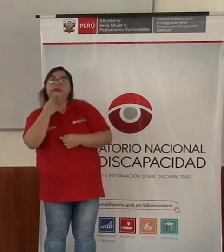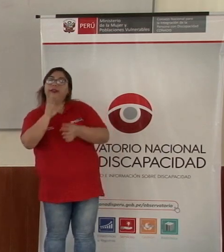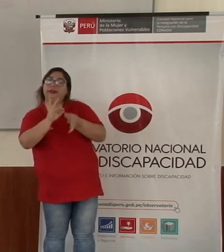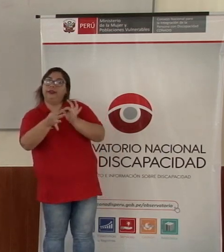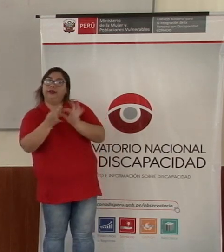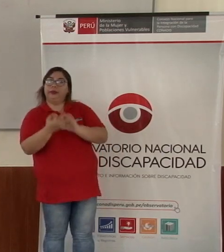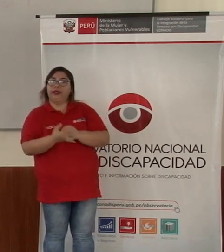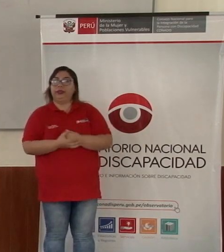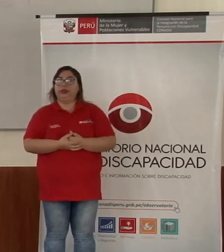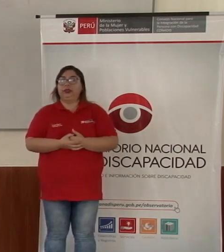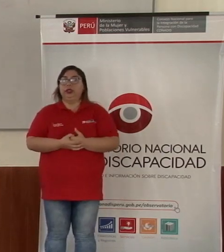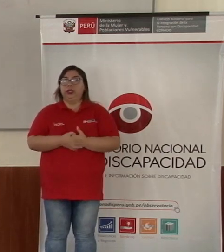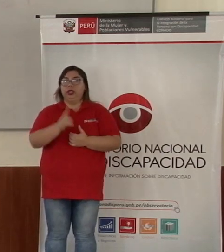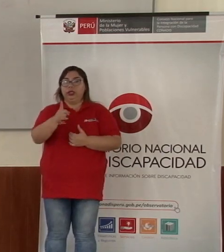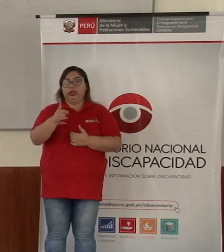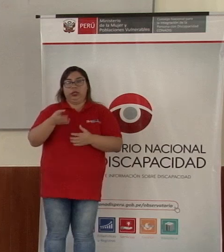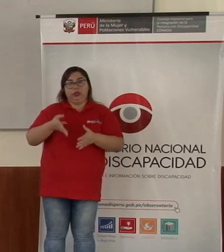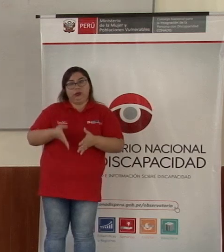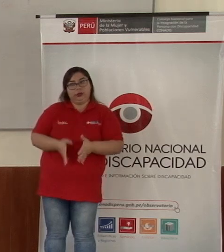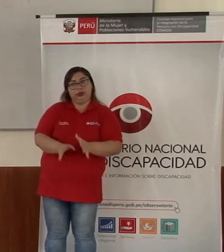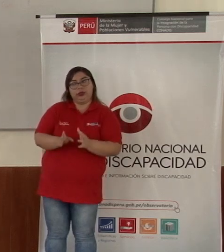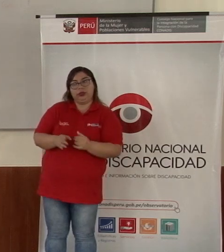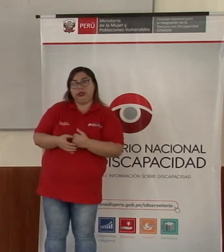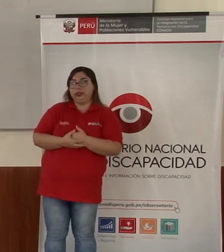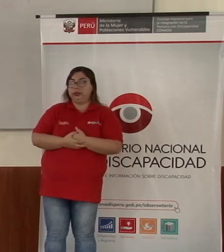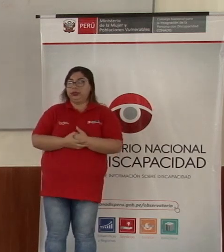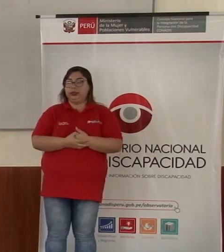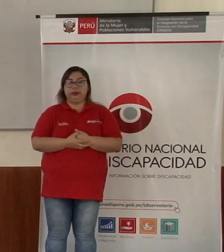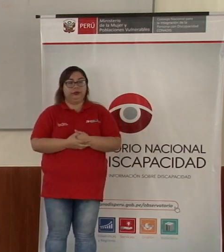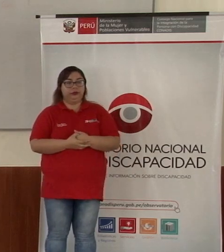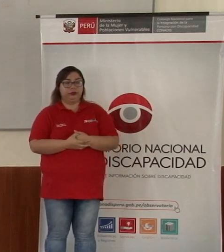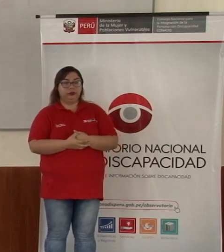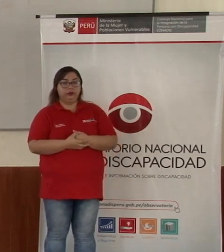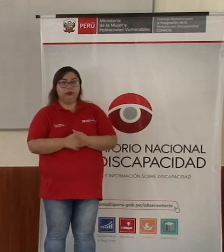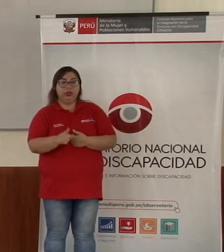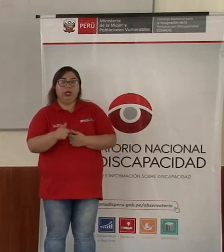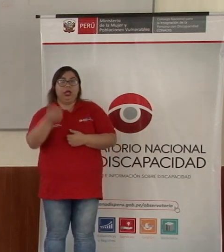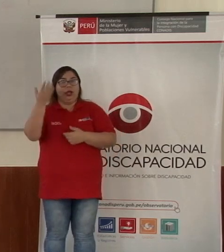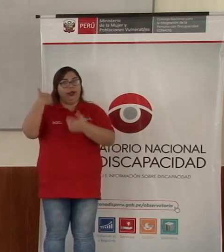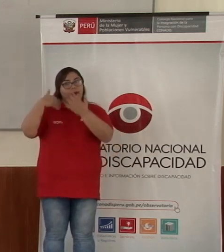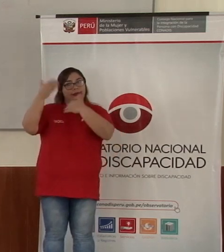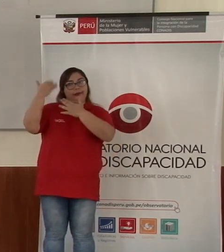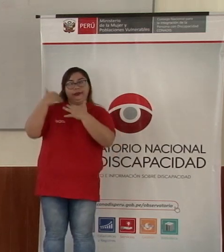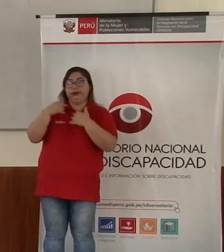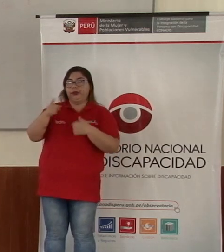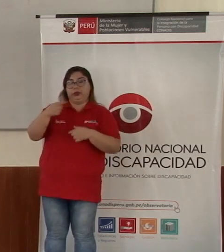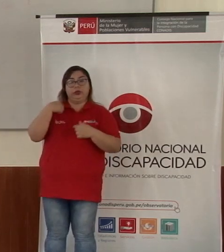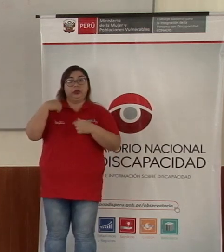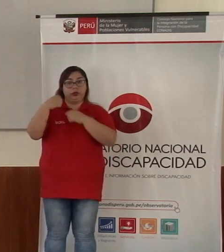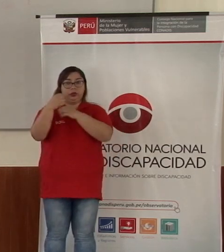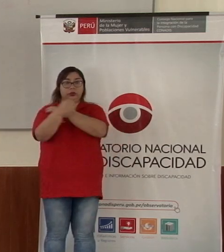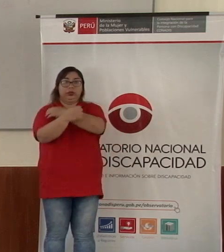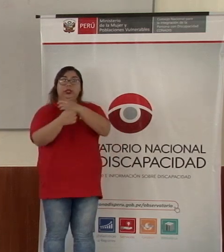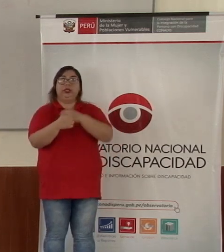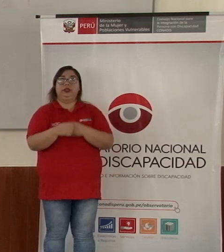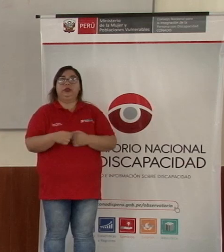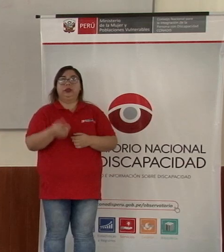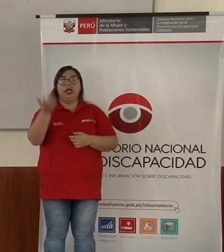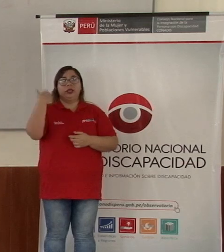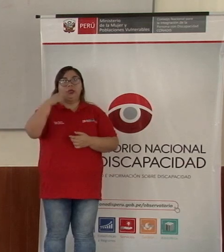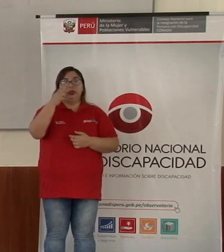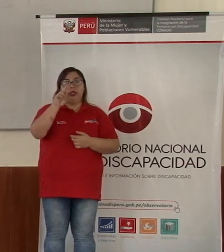reinterpretación de nuestras raíces latinas, nuestras raíces romanas del derecho. En Roma